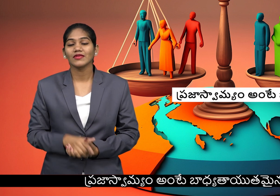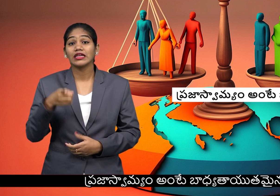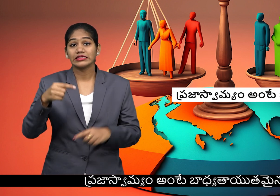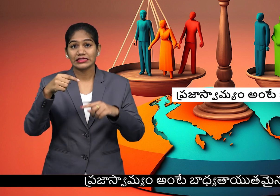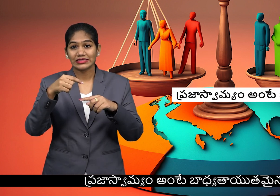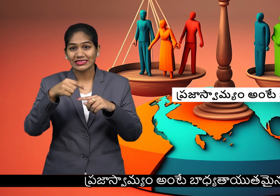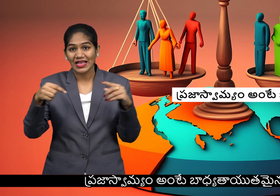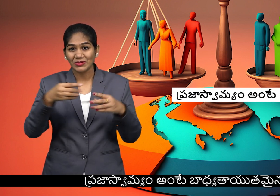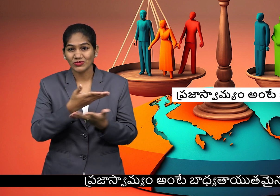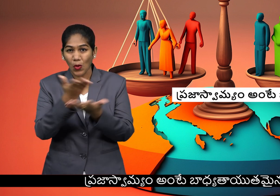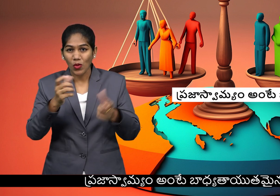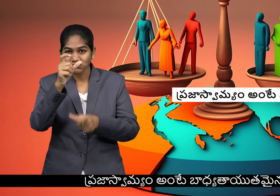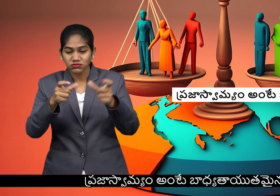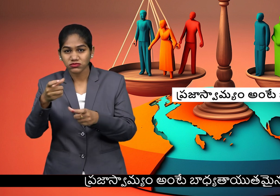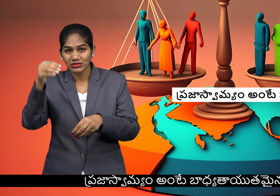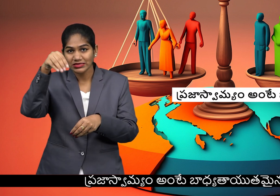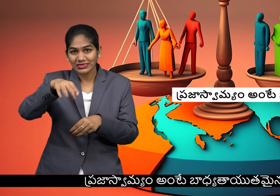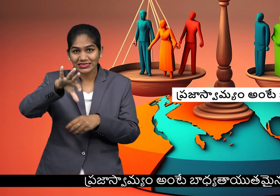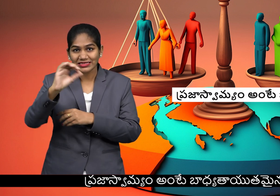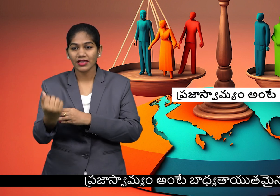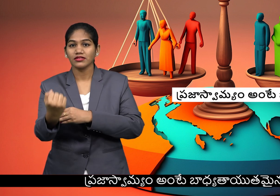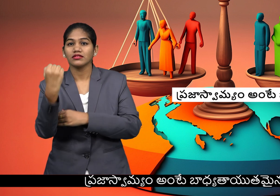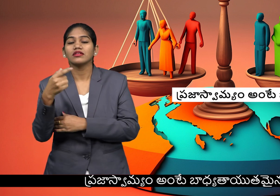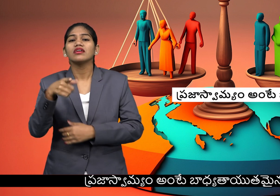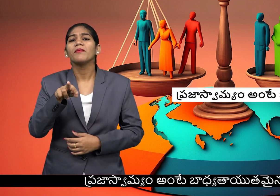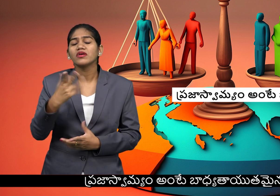ప్రజాస్వామ్యం అంటే బాధ్యతాయుతమైన ప్రభుత్వాలు.